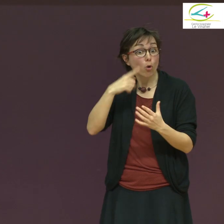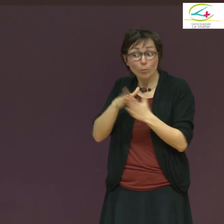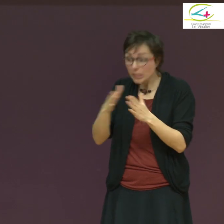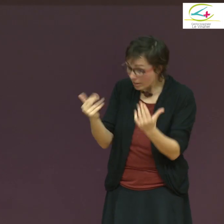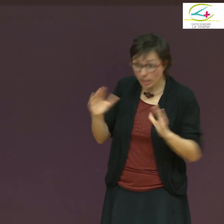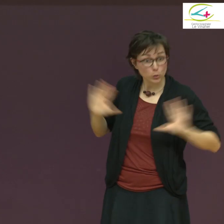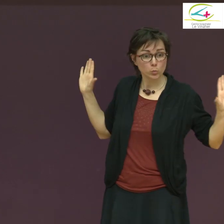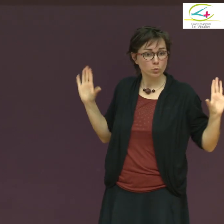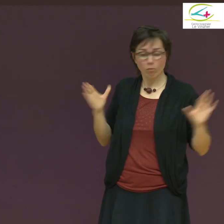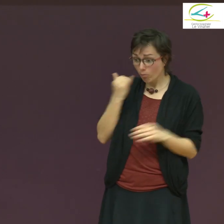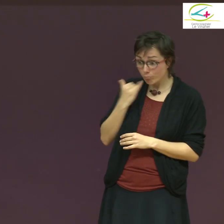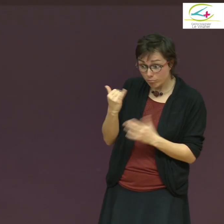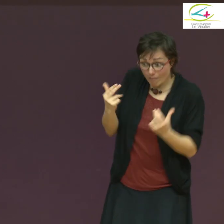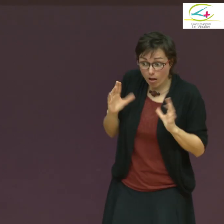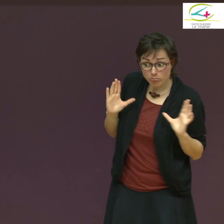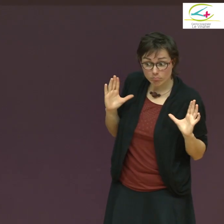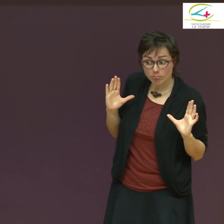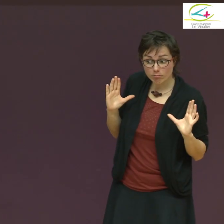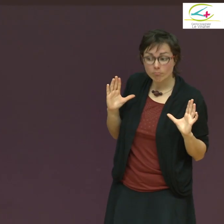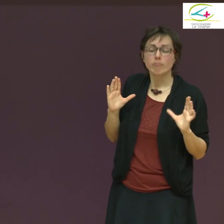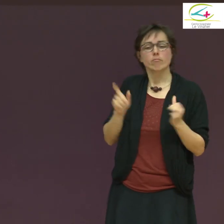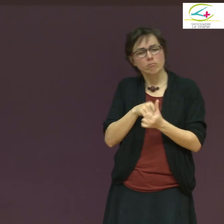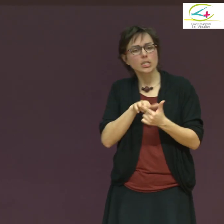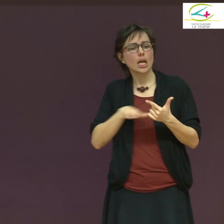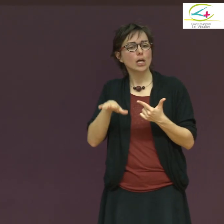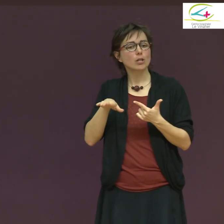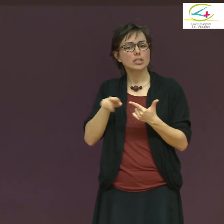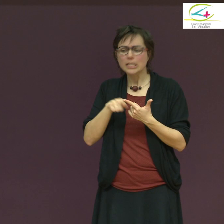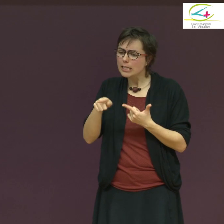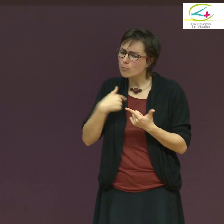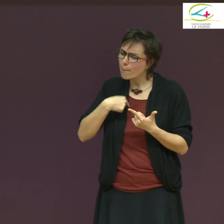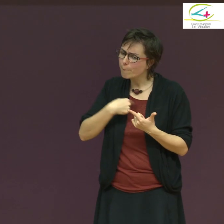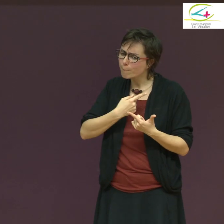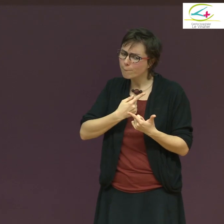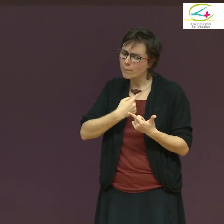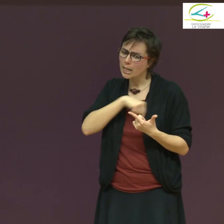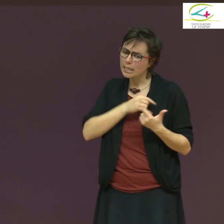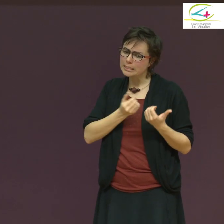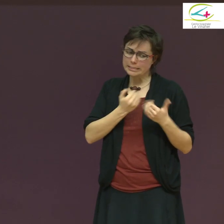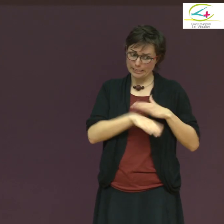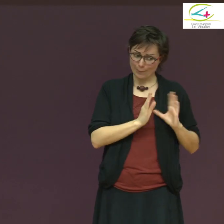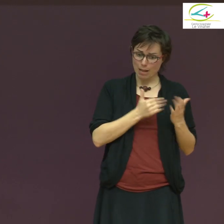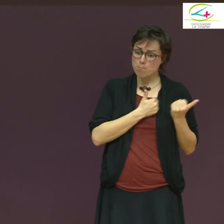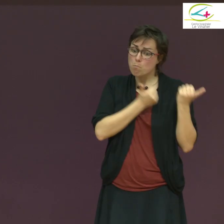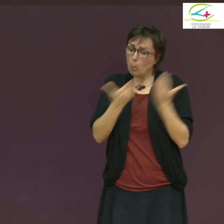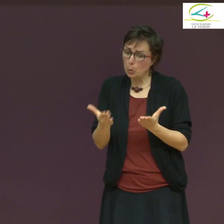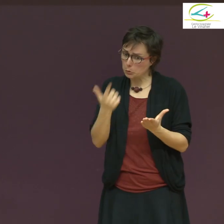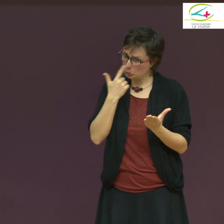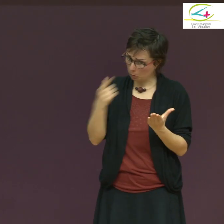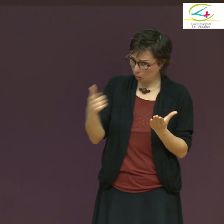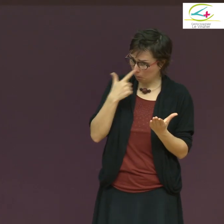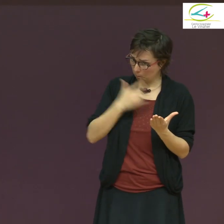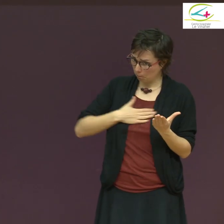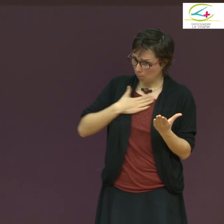ça va. Comment ça va? Et petite autre chose, est-ce que ce qu'on vous a proposé, ça vous convient? Est-ce